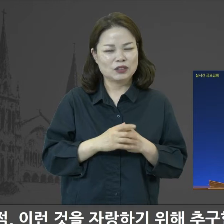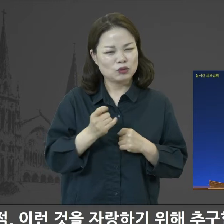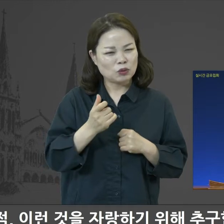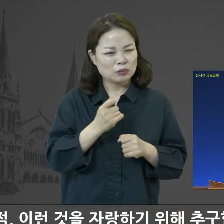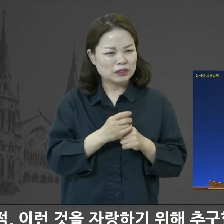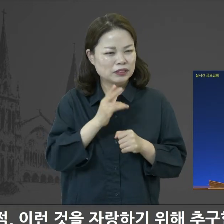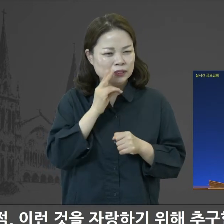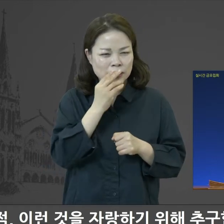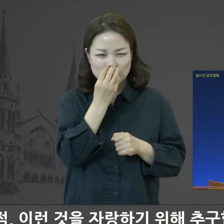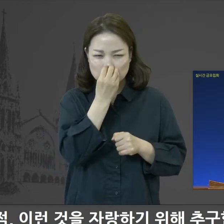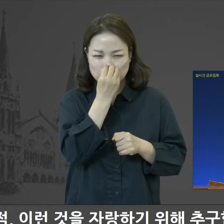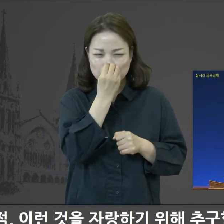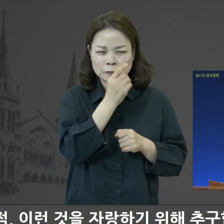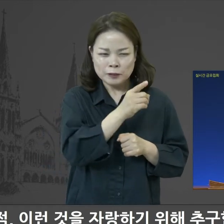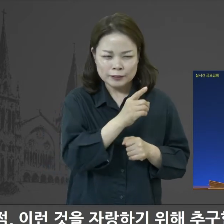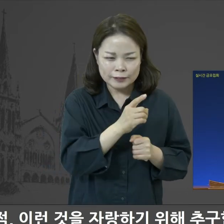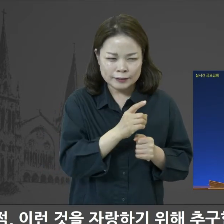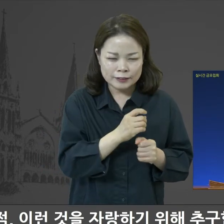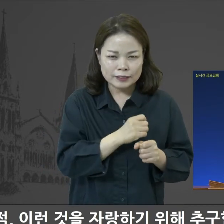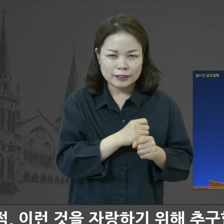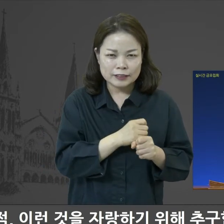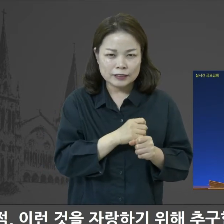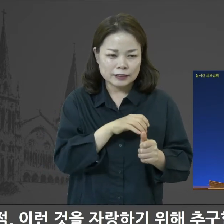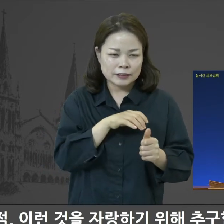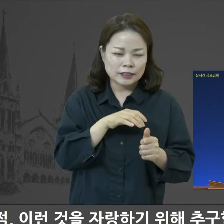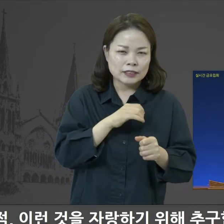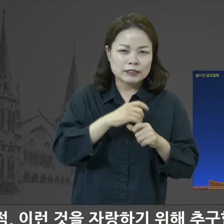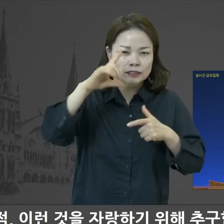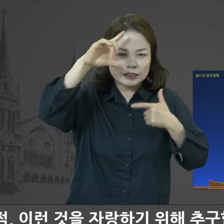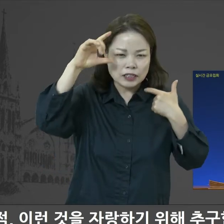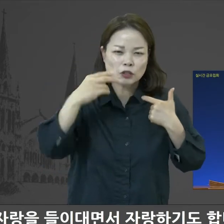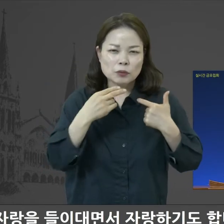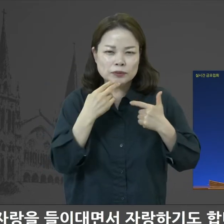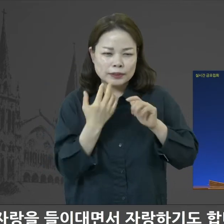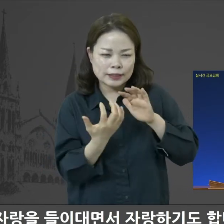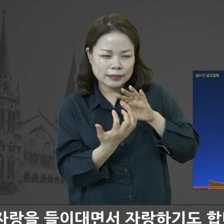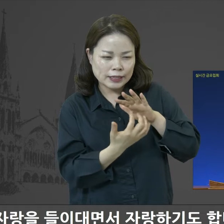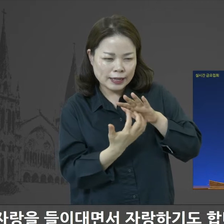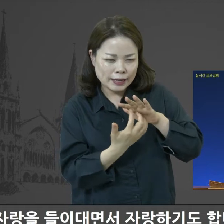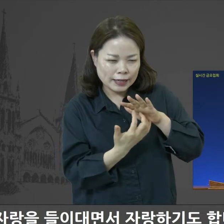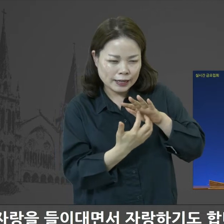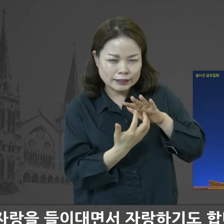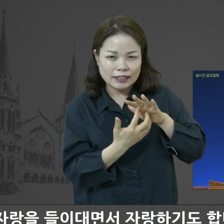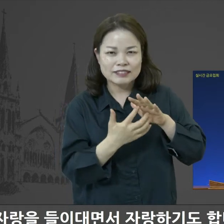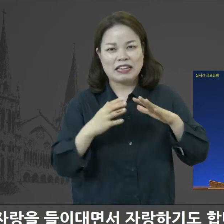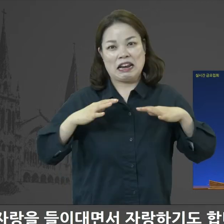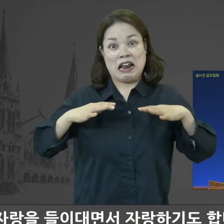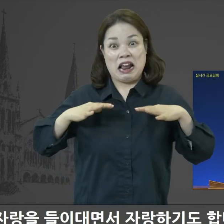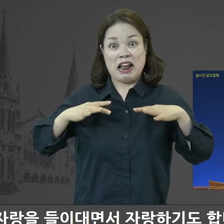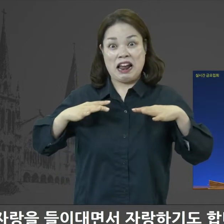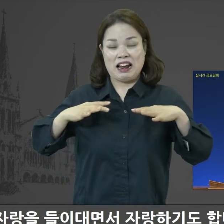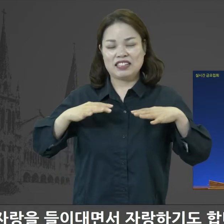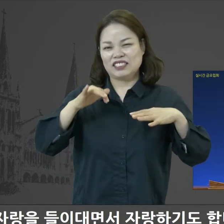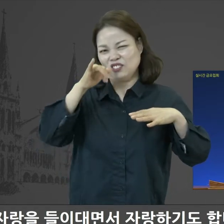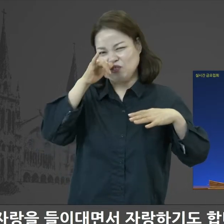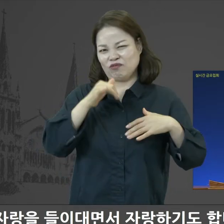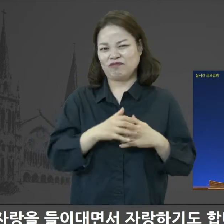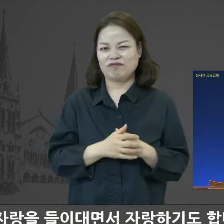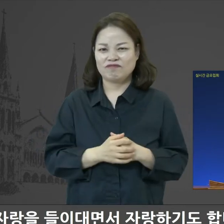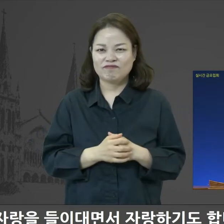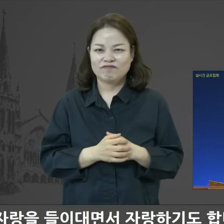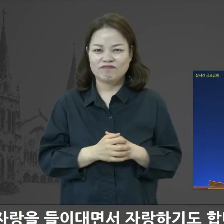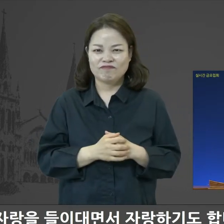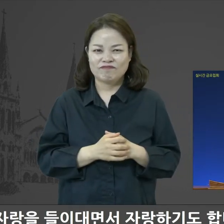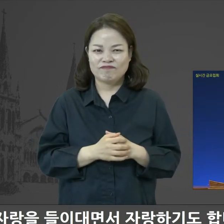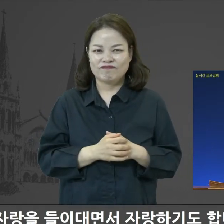사람은 교묘하게 자랑을 합니다. 들이대지 않고 교묘하게 자랑합니다. 이런 사람도 있더라고요.